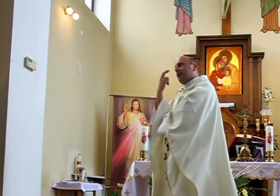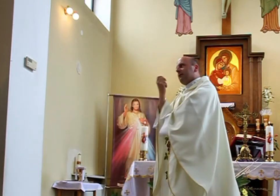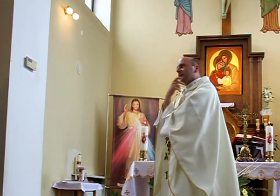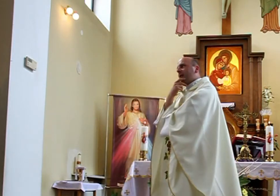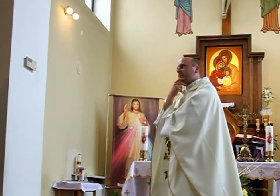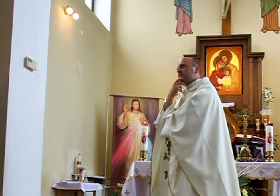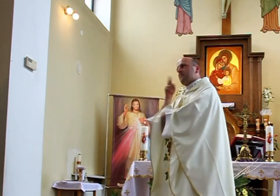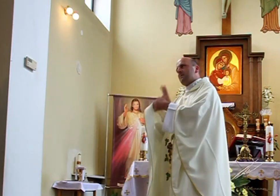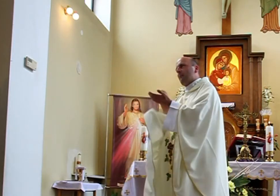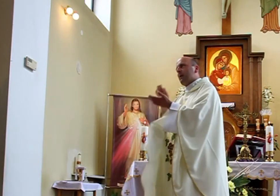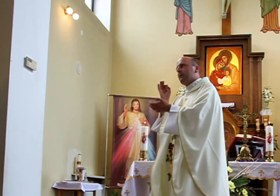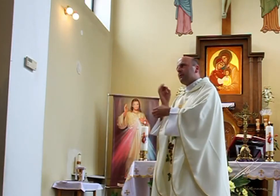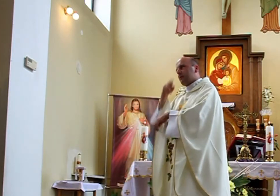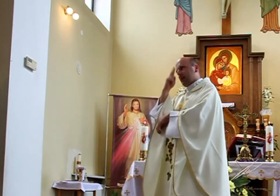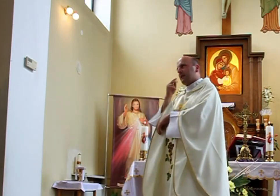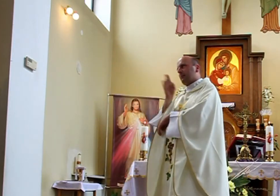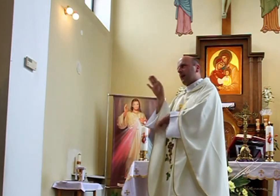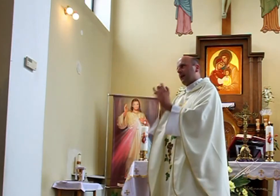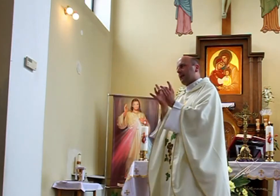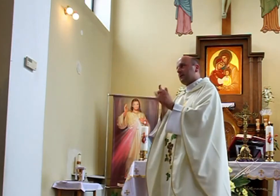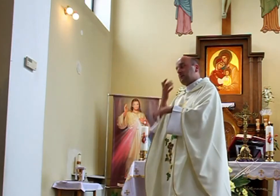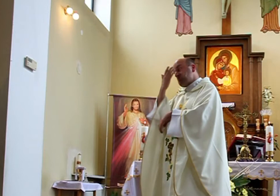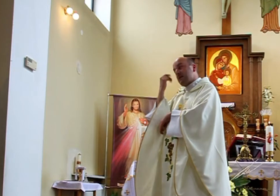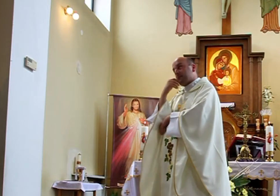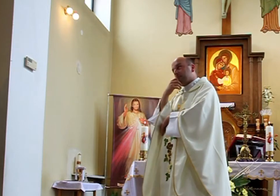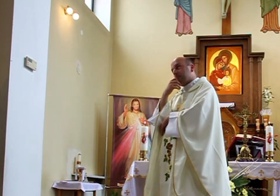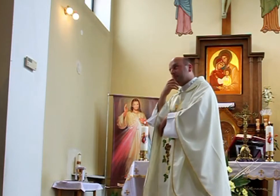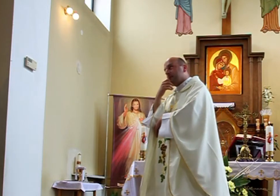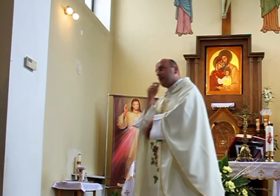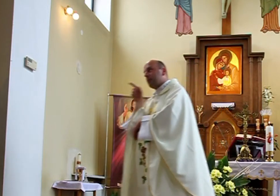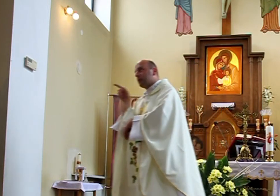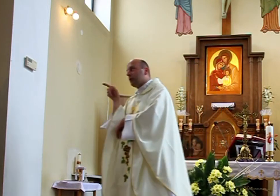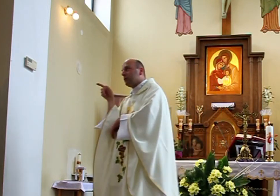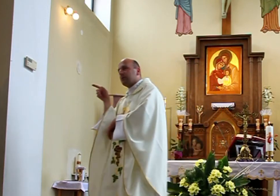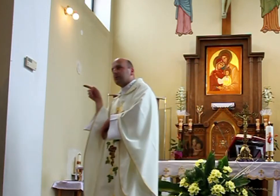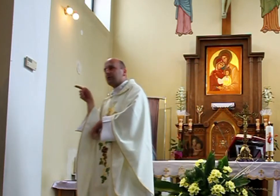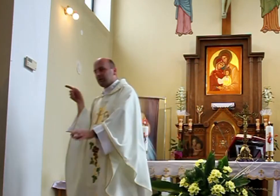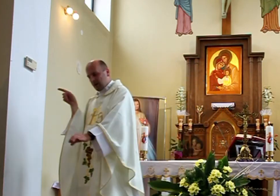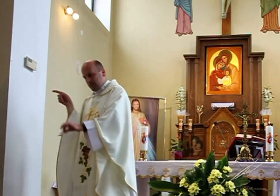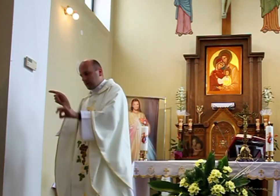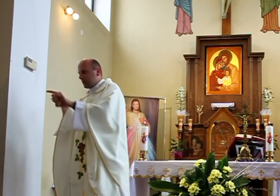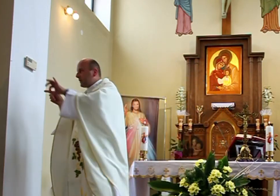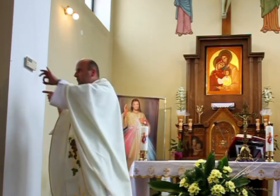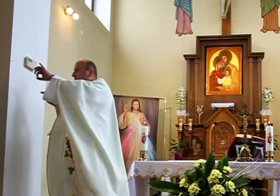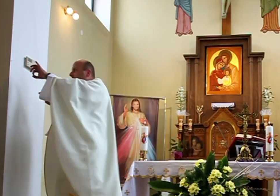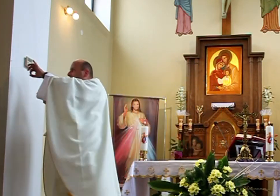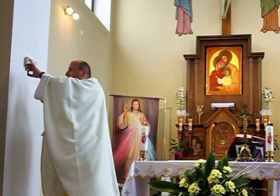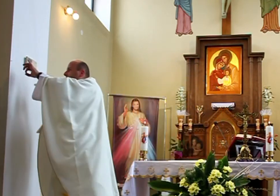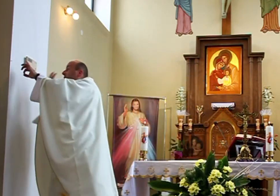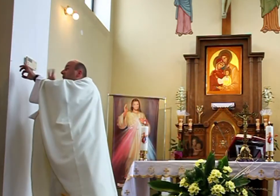ciekawe. Na pewno tata ma rację? Nie wiem. I podchodzi, bierze wtyczkę i